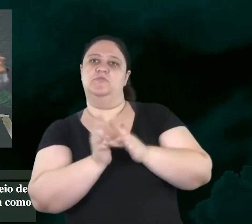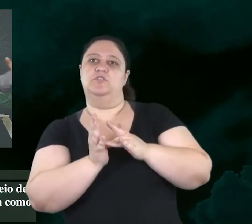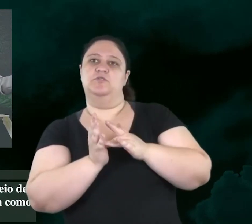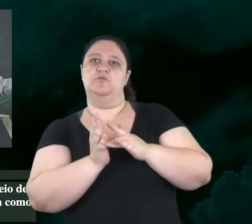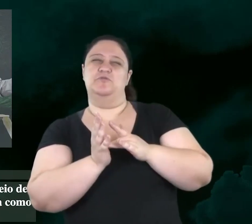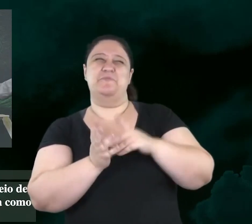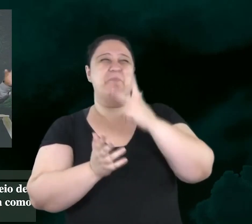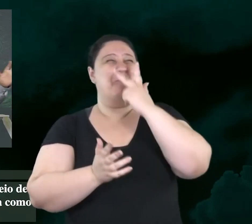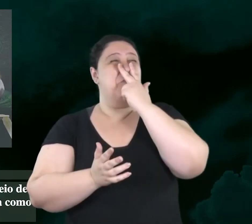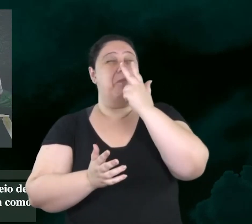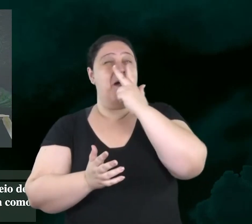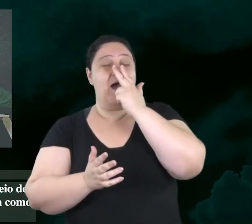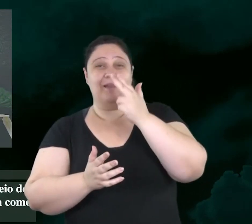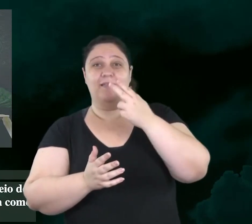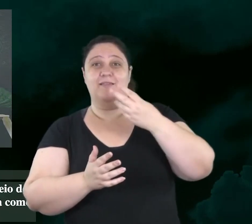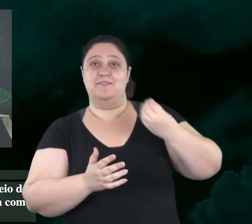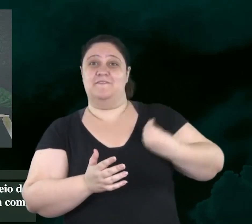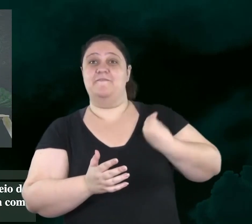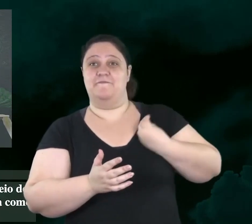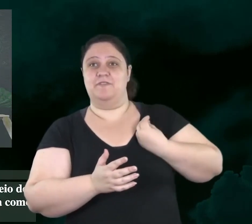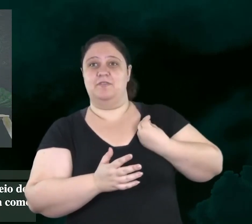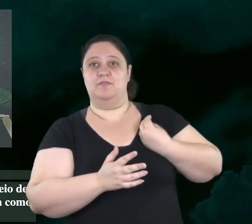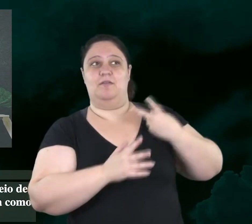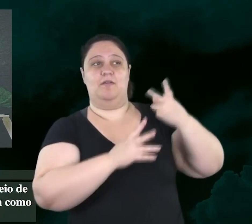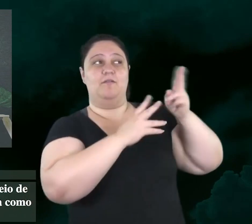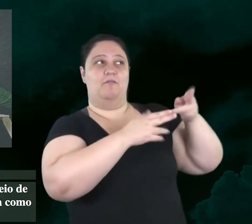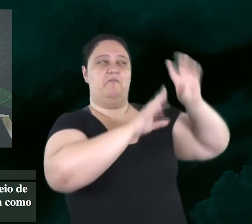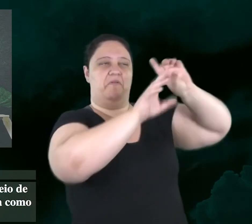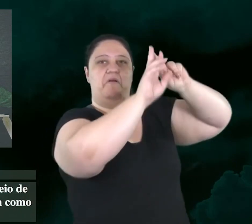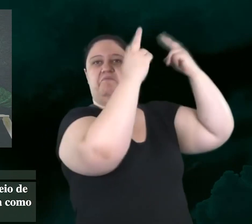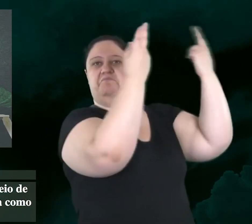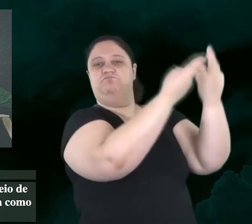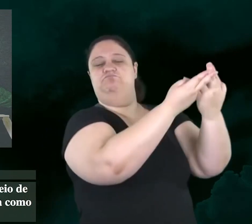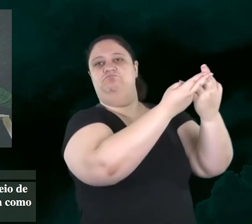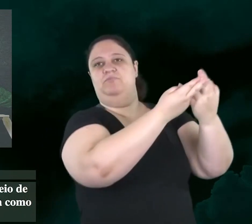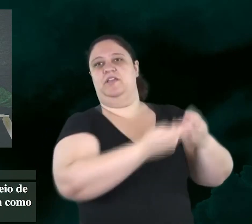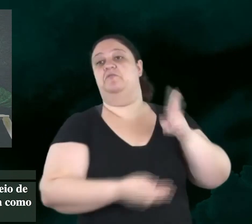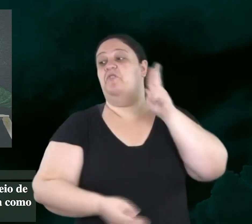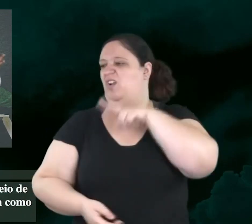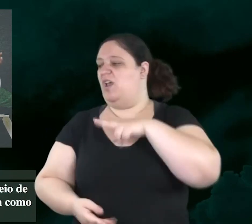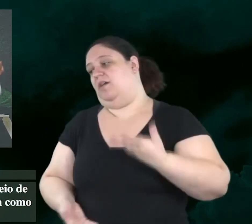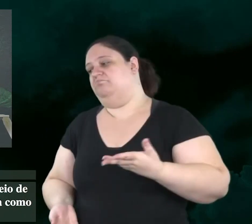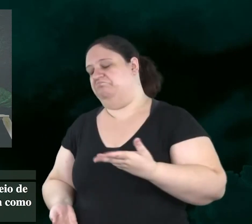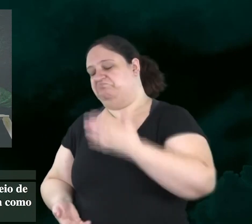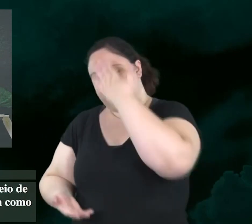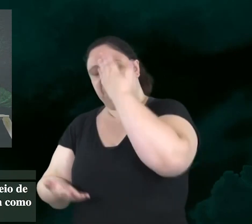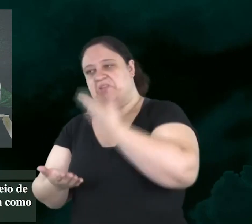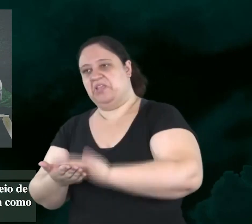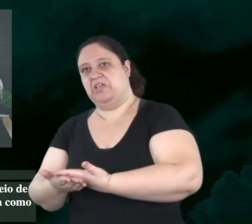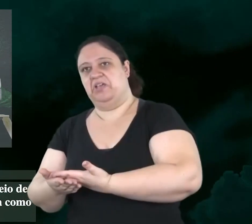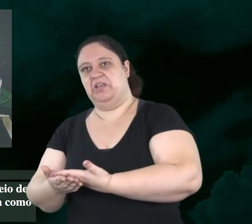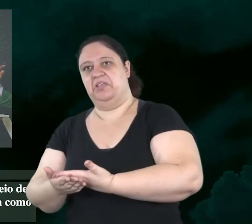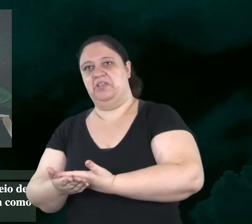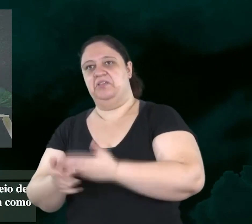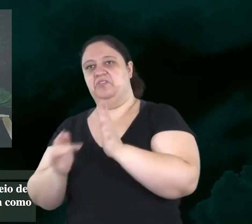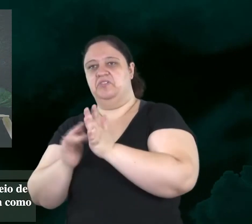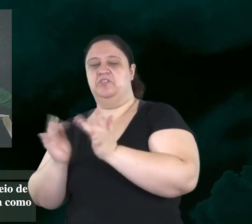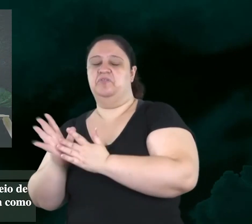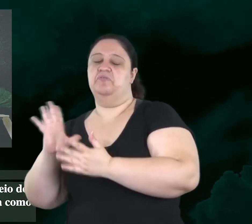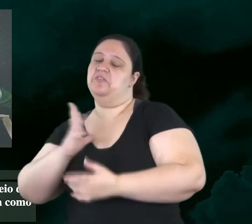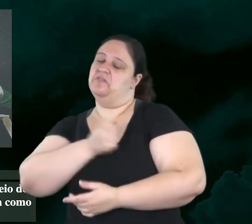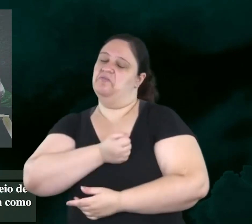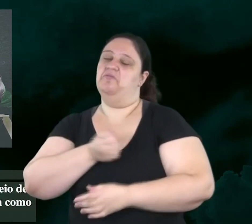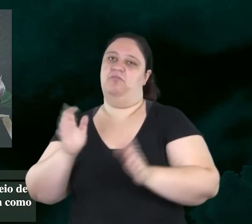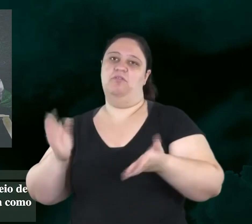do reino dos céus. Quem olha para eles, eles são cristãos, né? Foram salvos, né, do pecado,